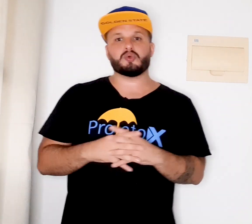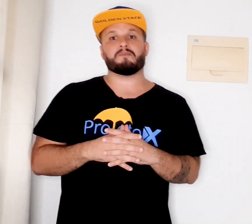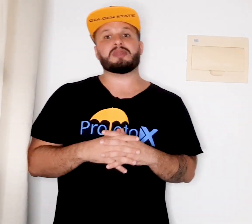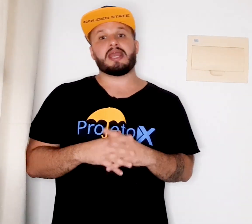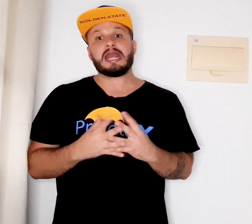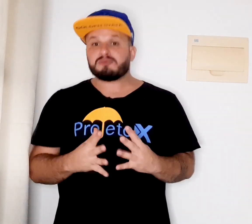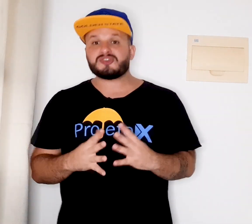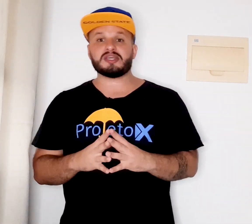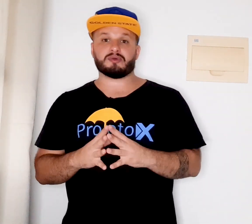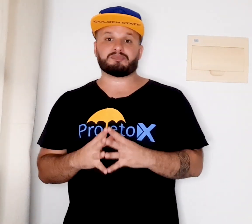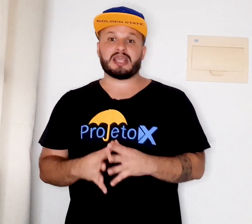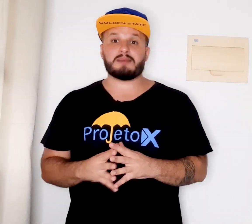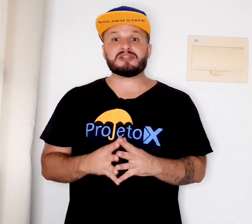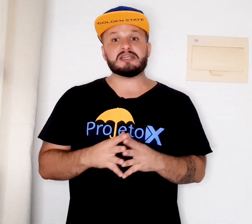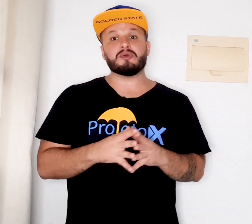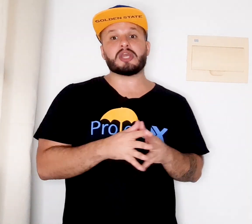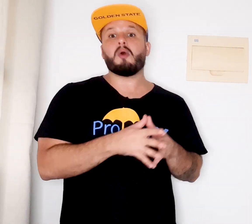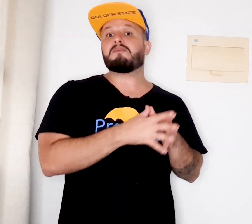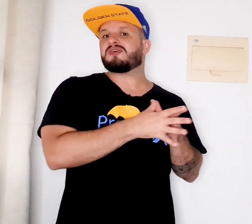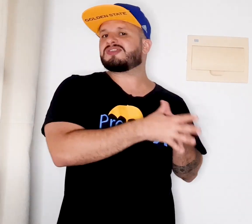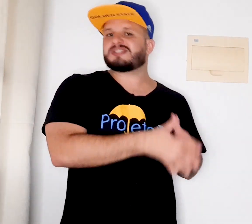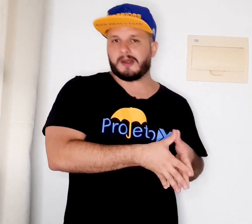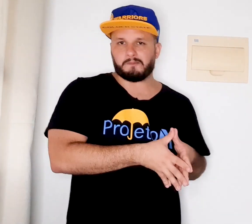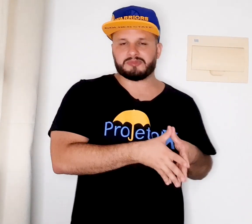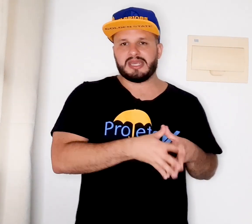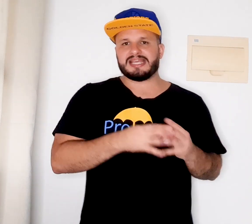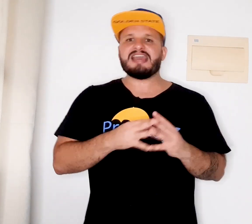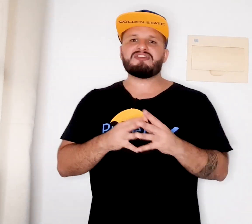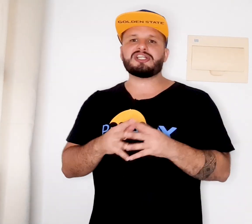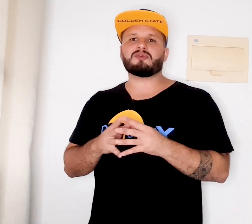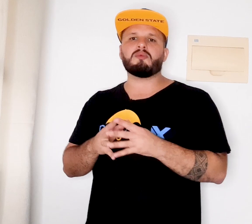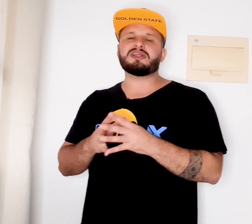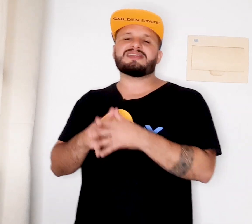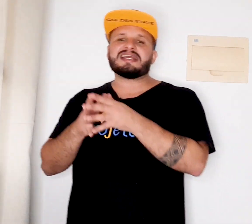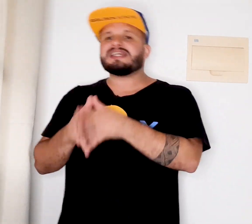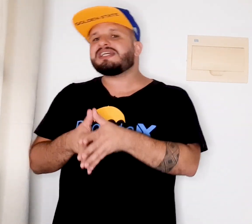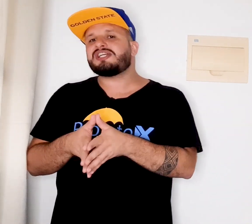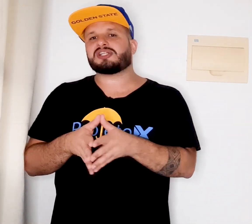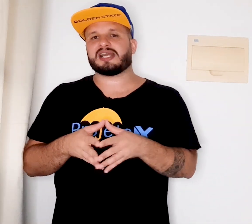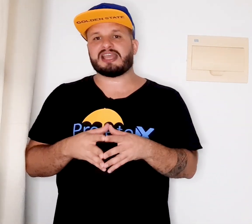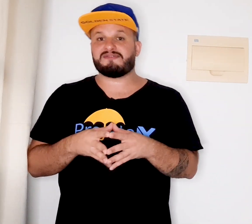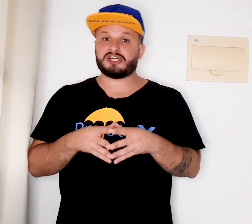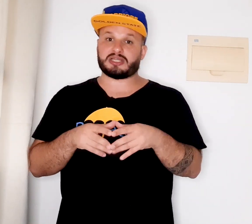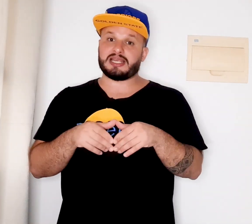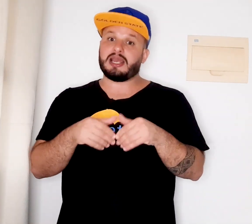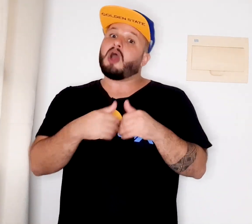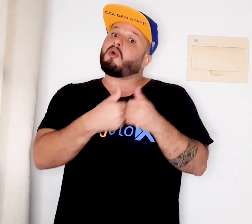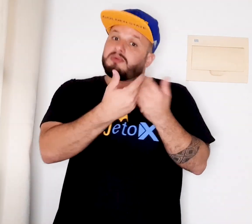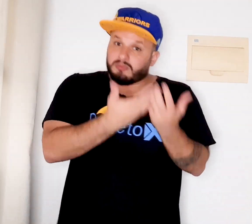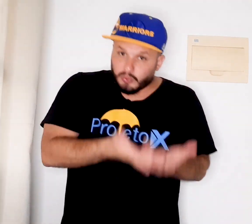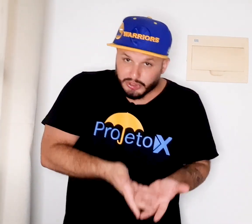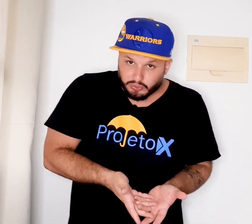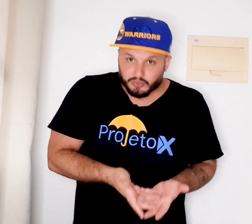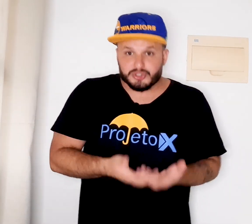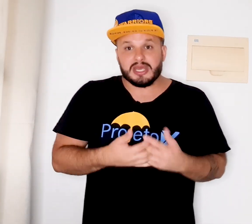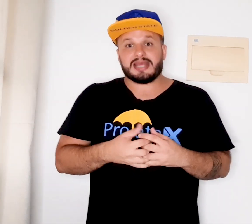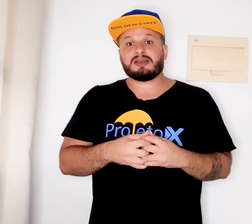28 de julho de 2021. É possível. É possível que a oposição, que é vista como entreguista, que é vista aí como muitos,